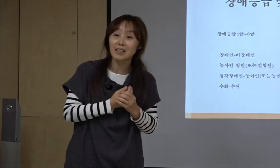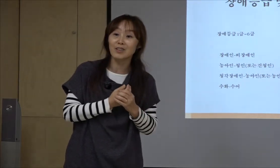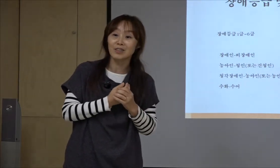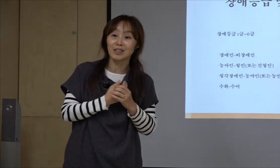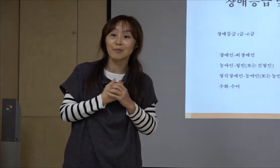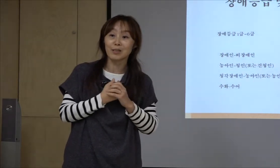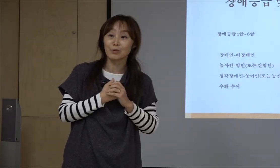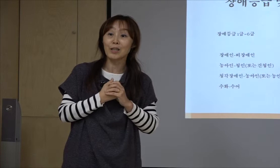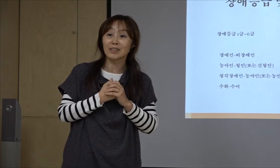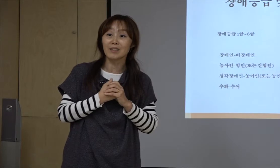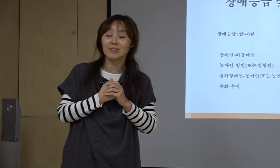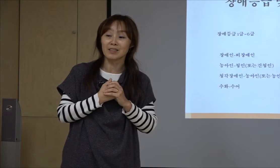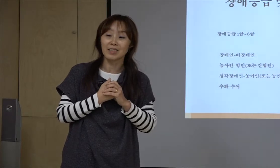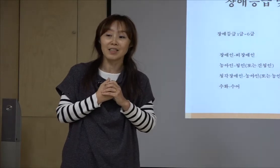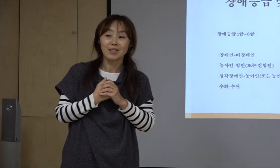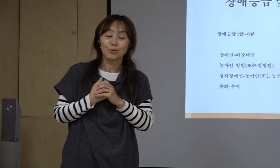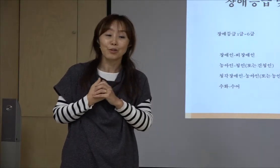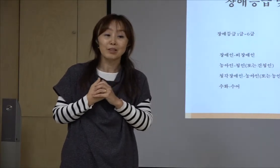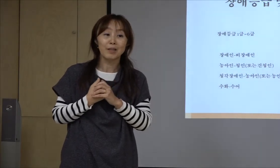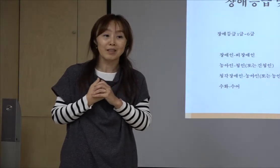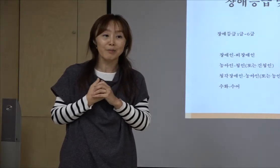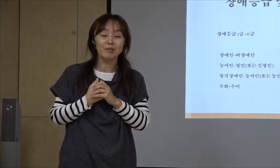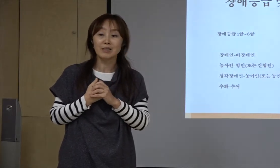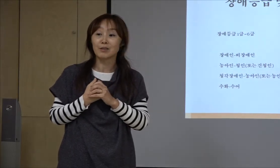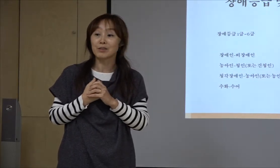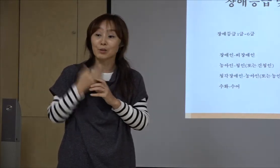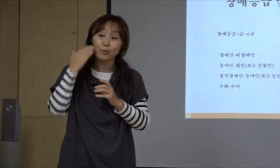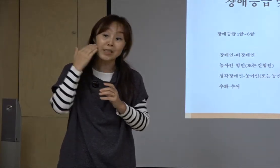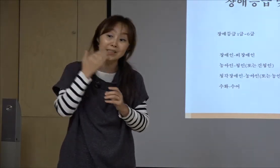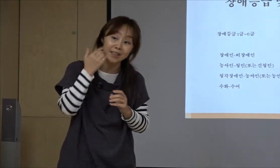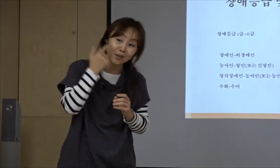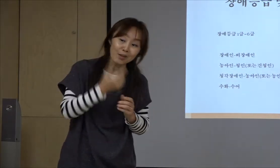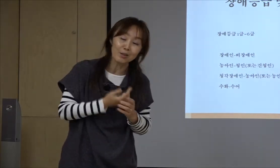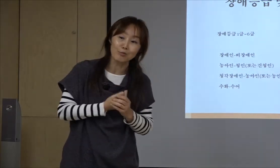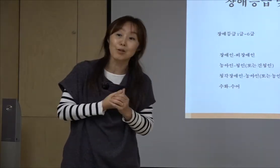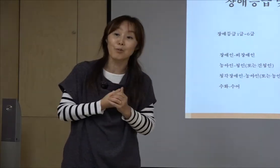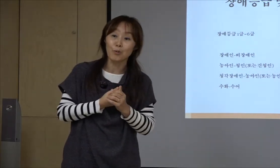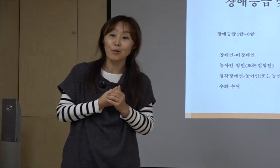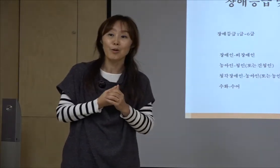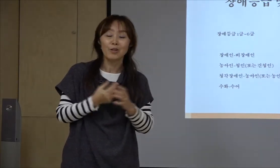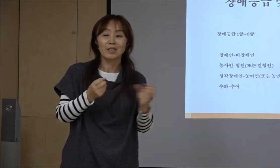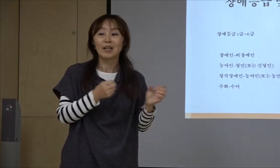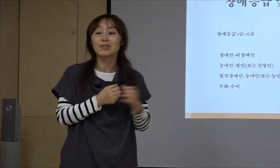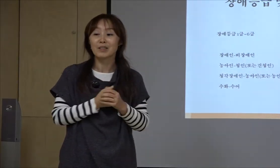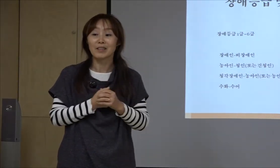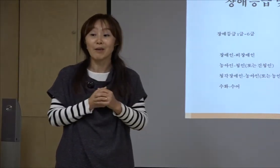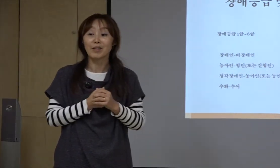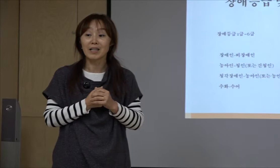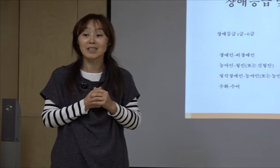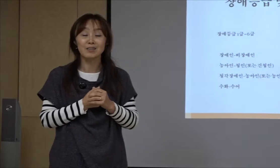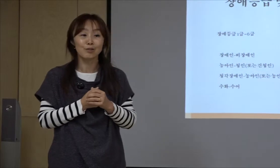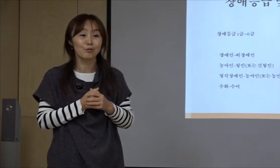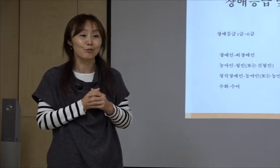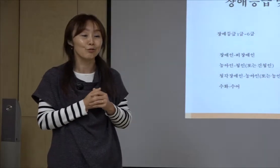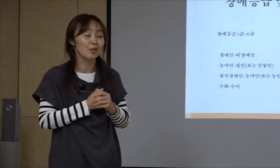이런 개념이랑 똑같아요. 그러니까 농인들 만나면 그냥 자연스럽게 농인이세요? 라고 물어보고 자연스럽게 대화를 하시는 것도